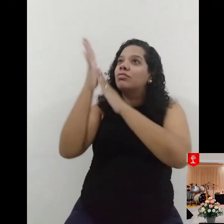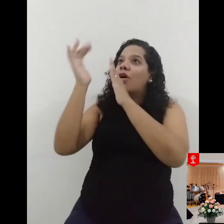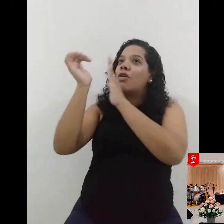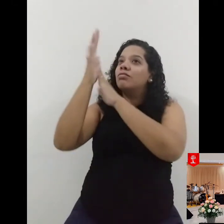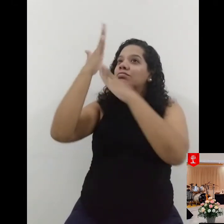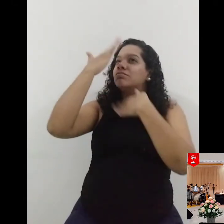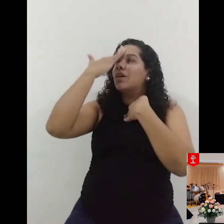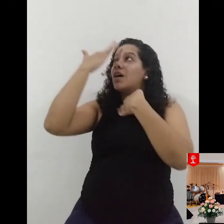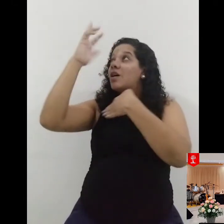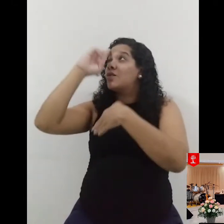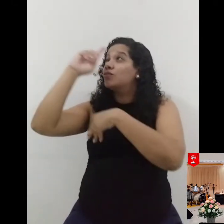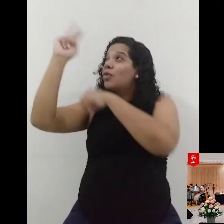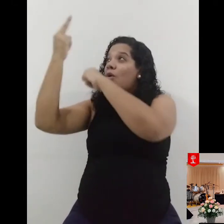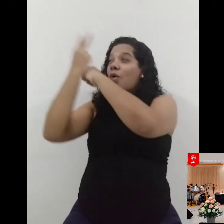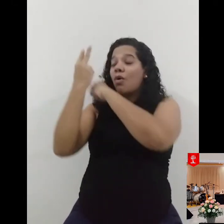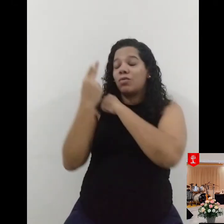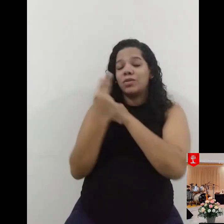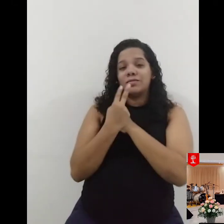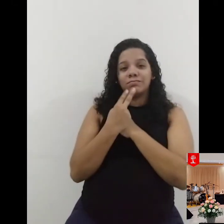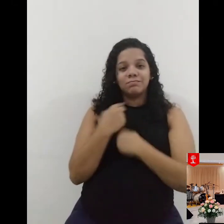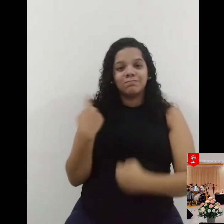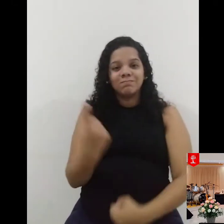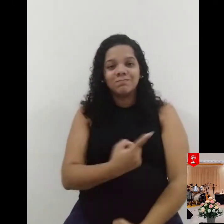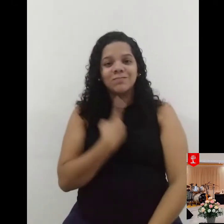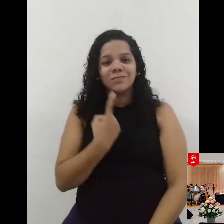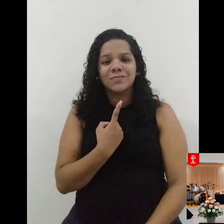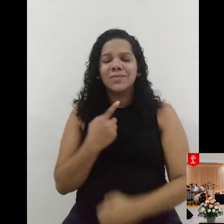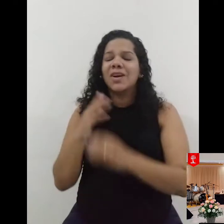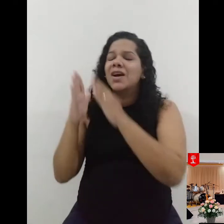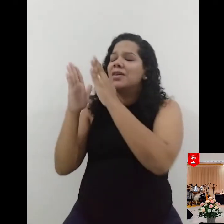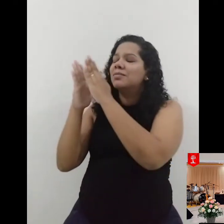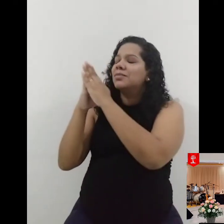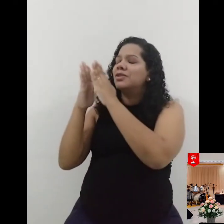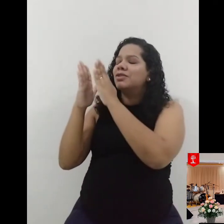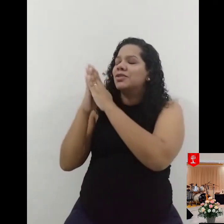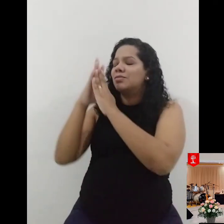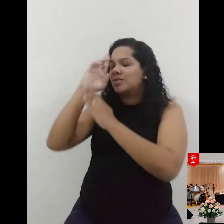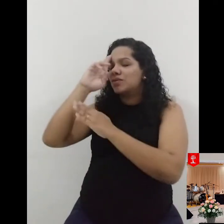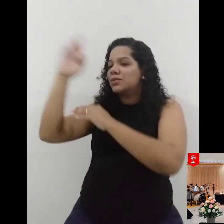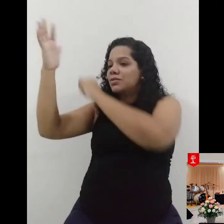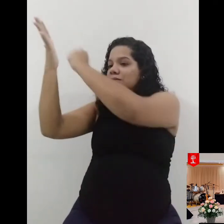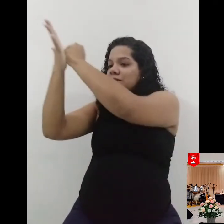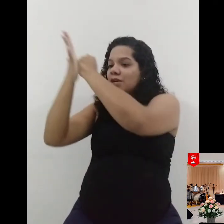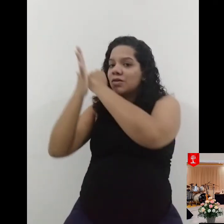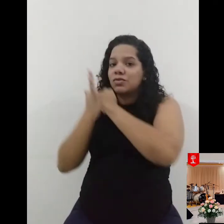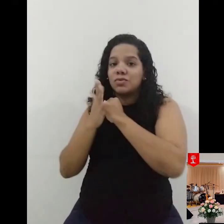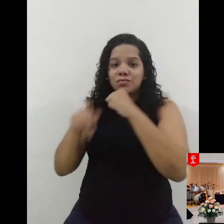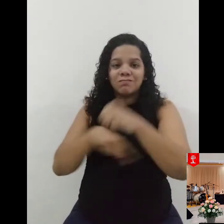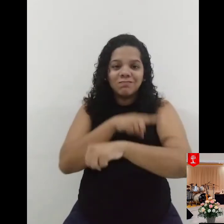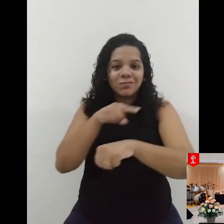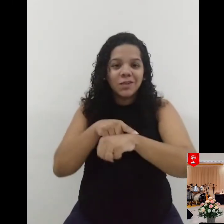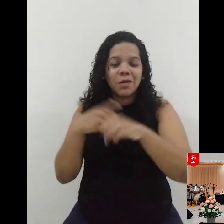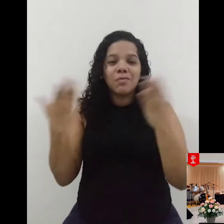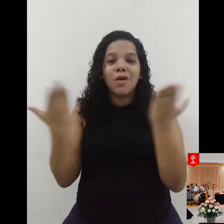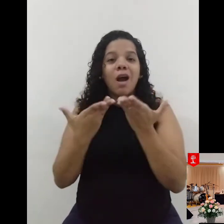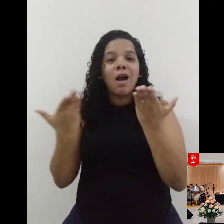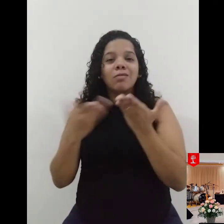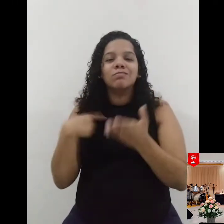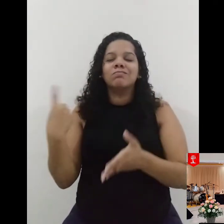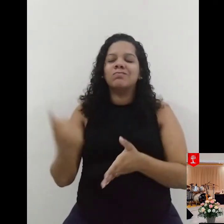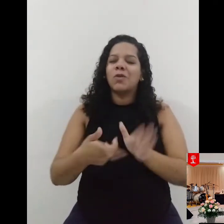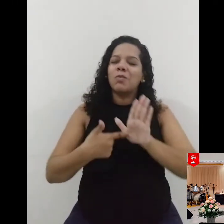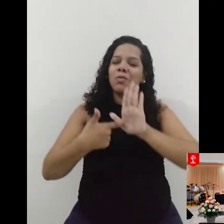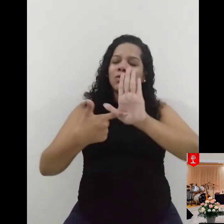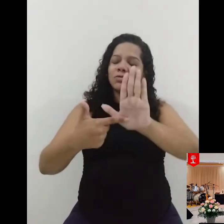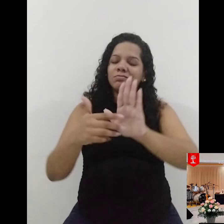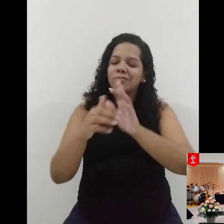nossas limitações, da nossa incapacidade, ó Deus, que por nós mesmos